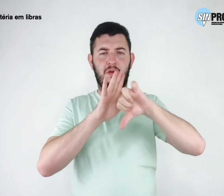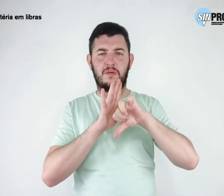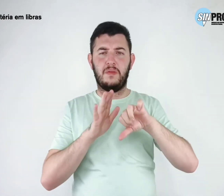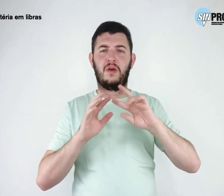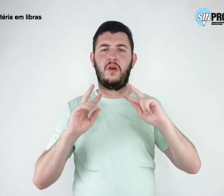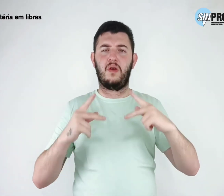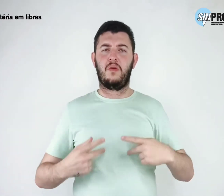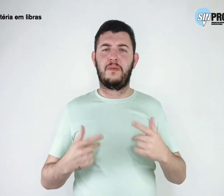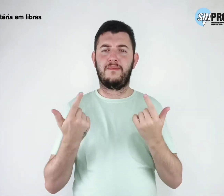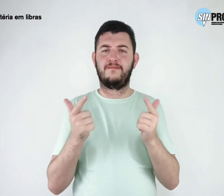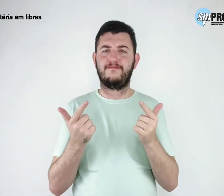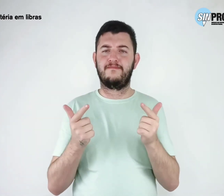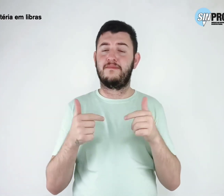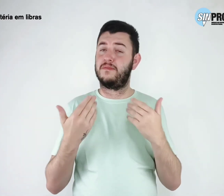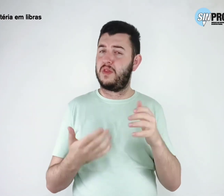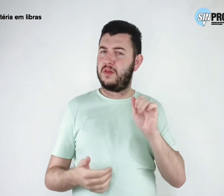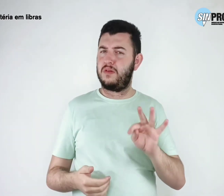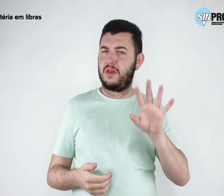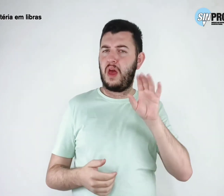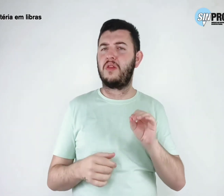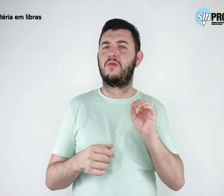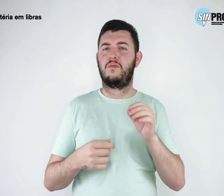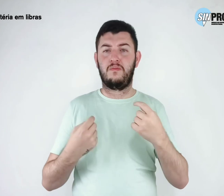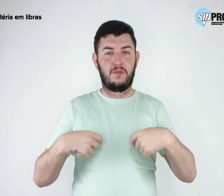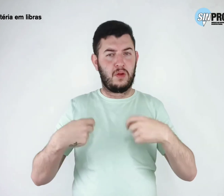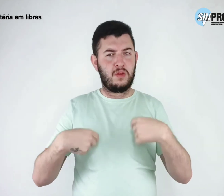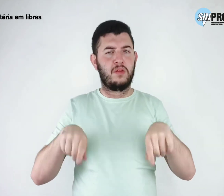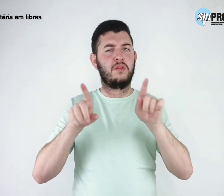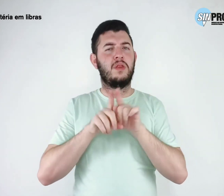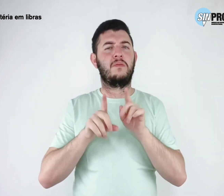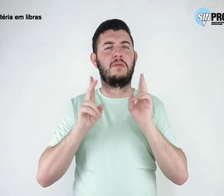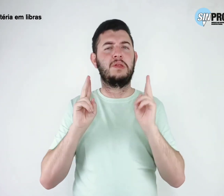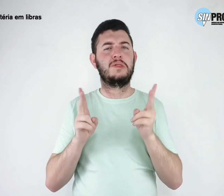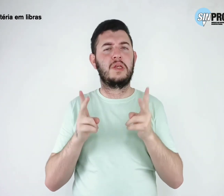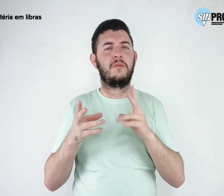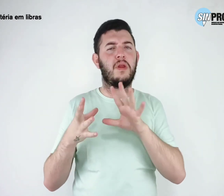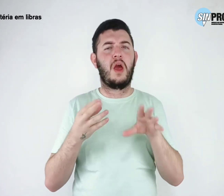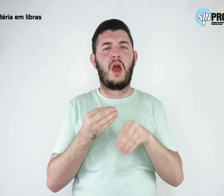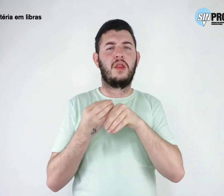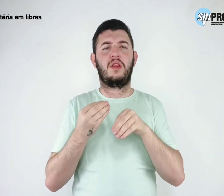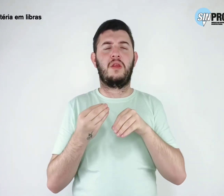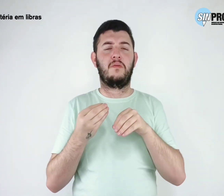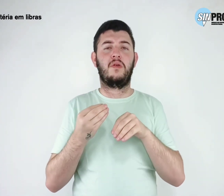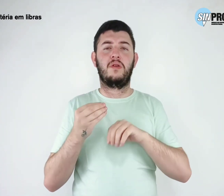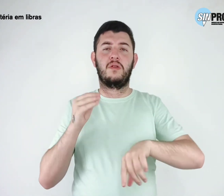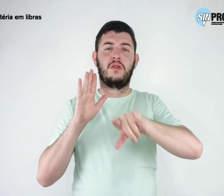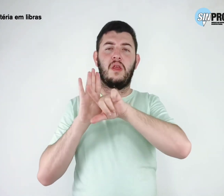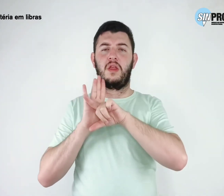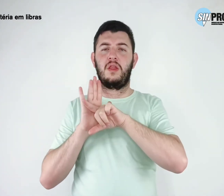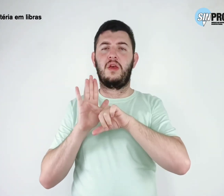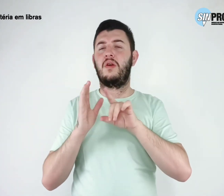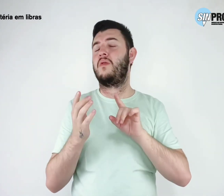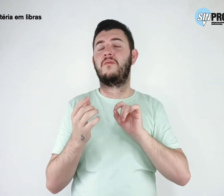desumanas. Estes atos devem ser sempre atribuídos pela lei para a pessoa